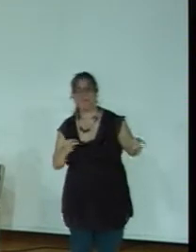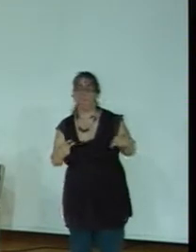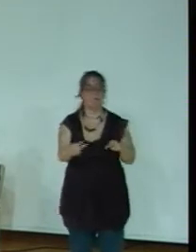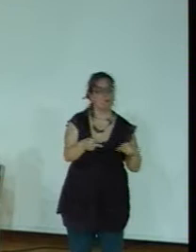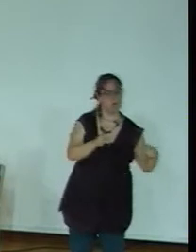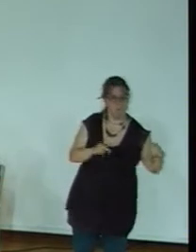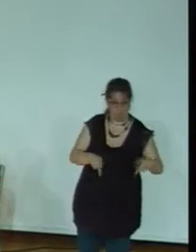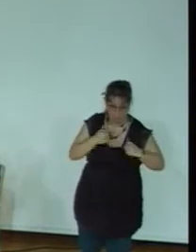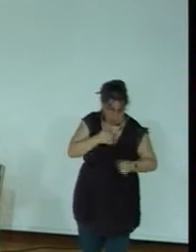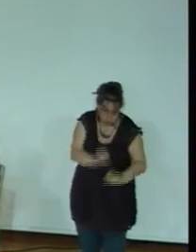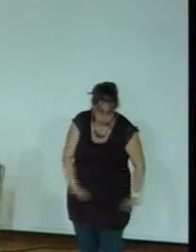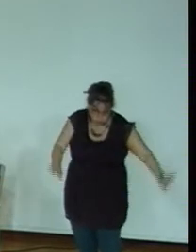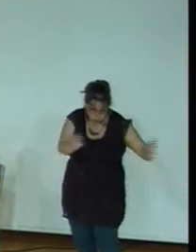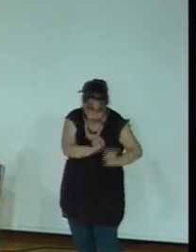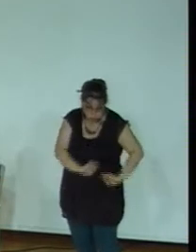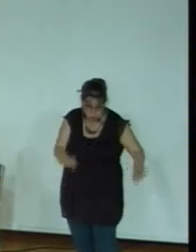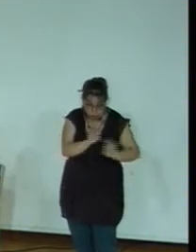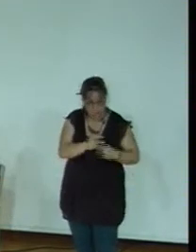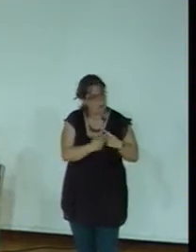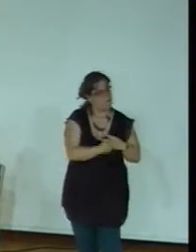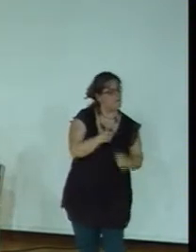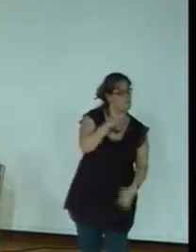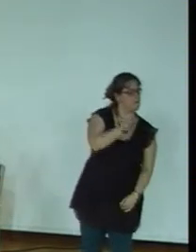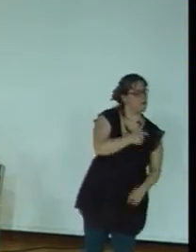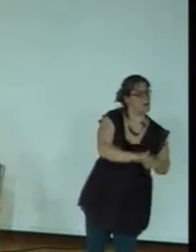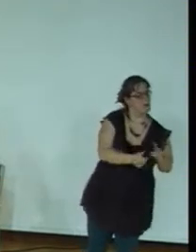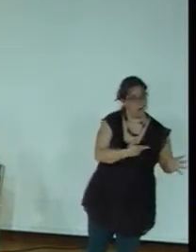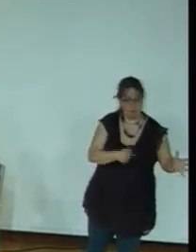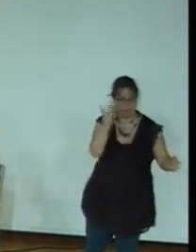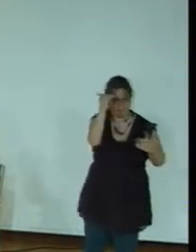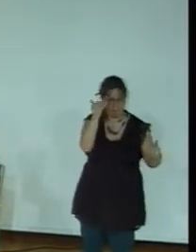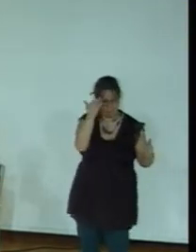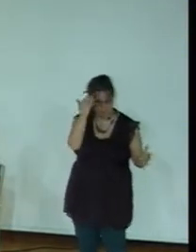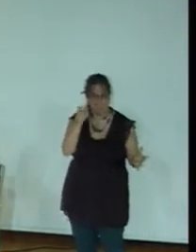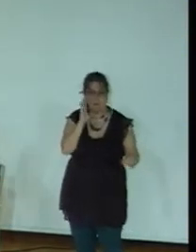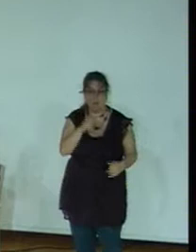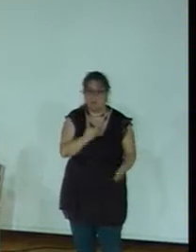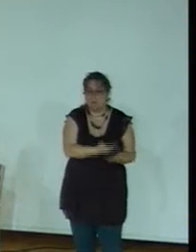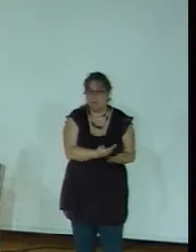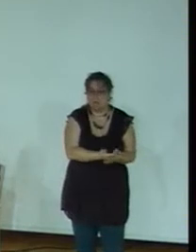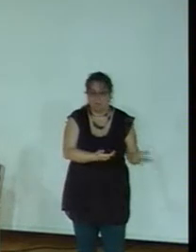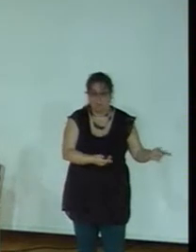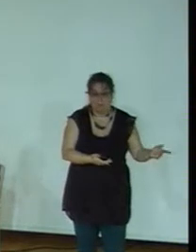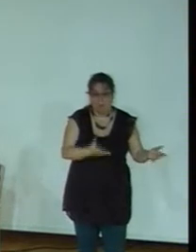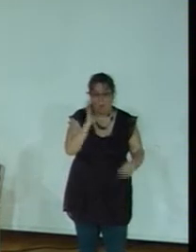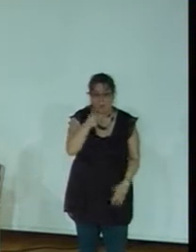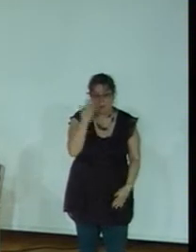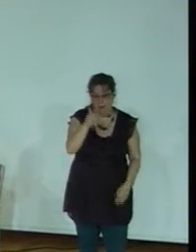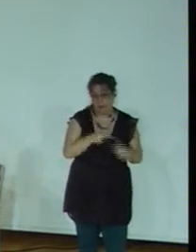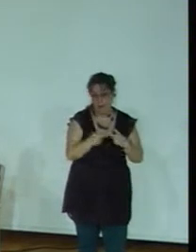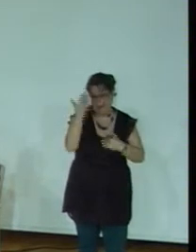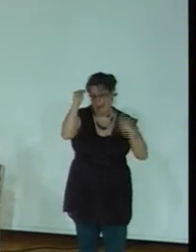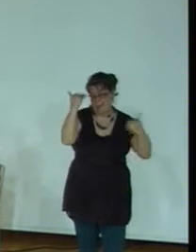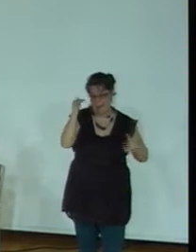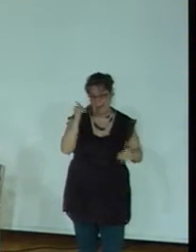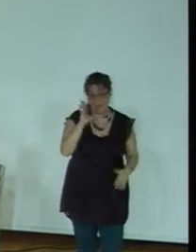avait aucune vie privée dans ce petit village. Et donc son argument, c'est donc de dire « Donc c'est pas grave si Google vous espionne, hein, c'est très bien, c'est normal,